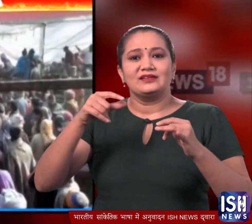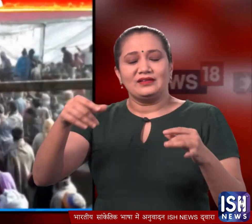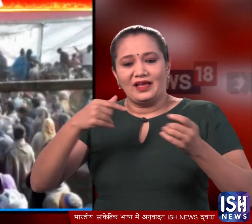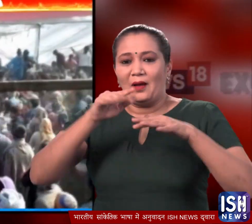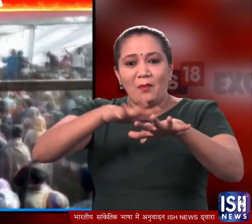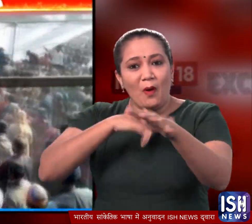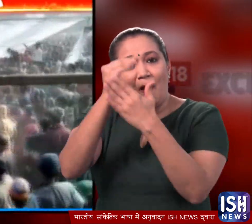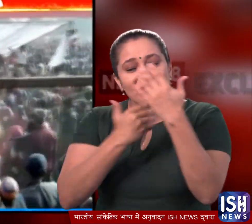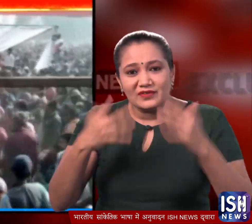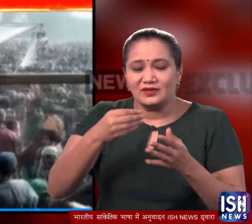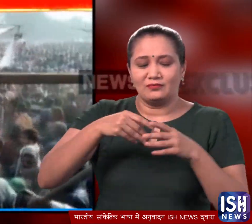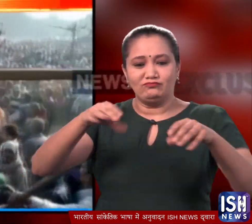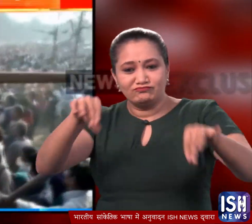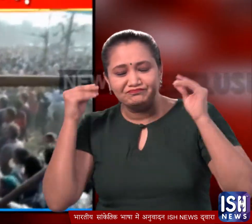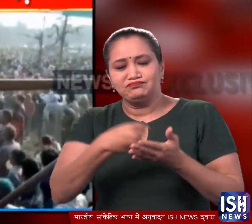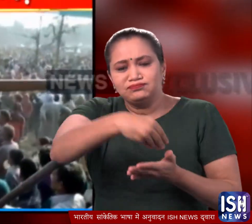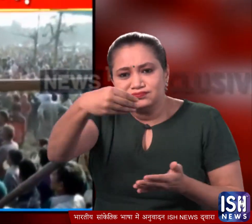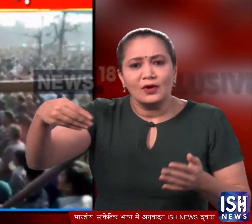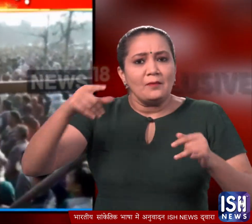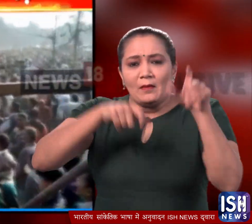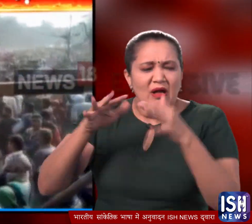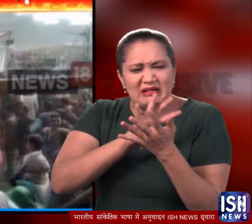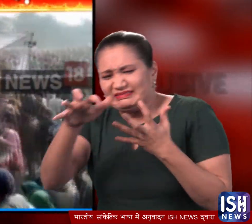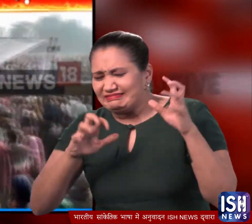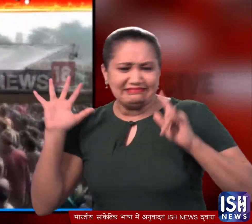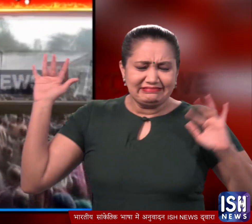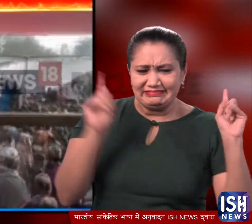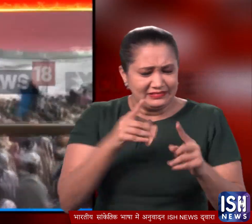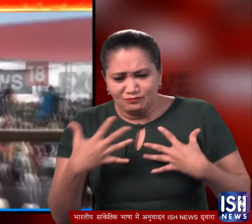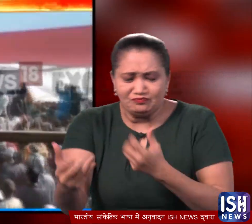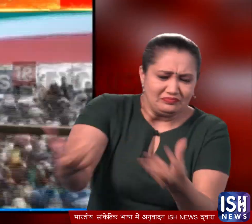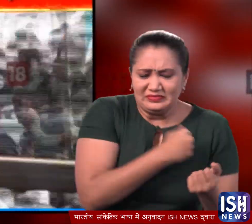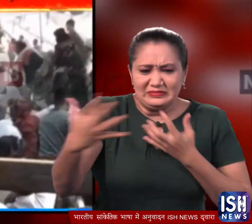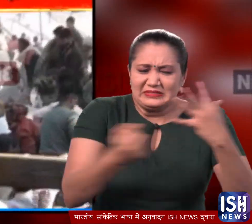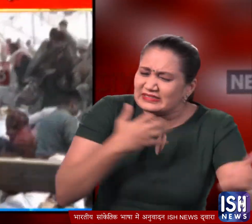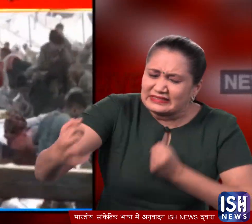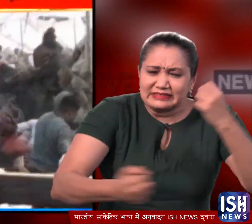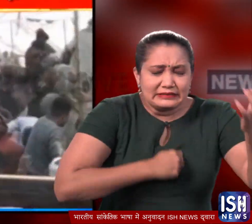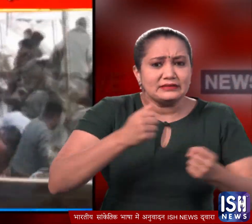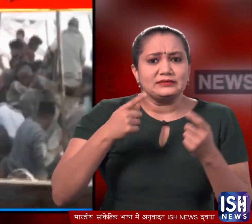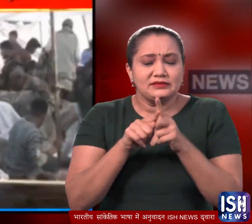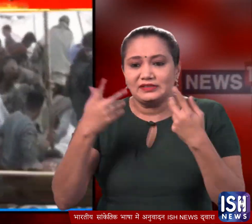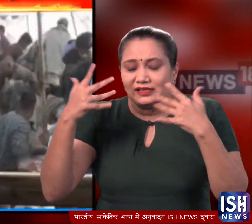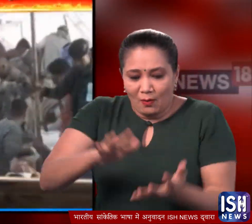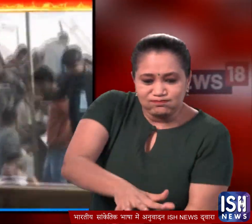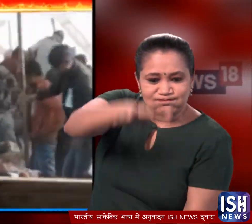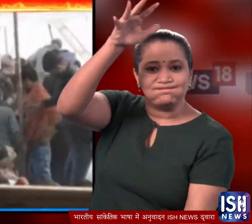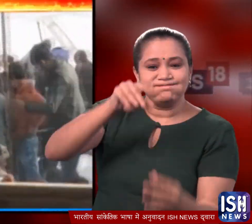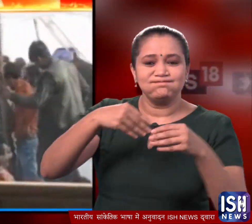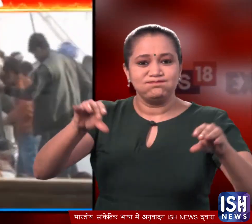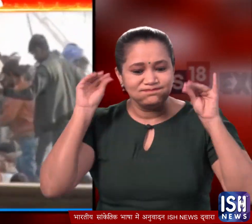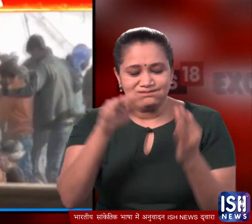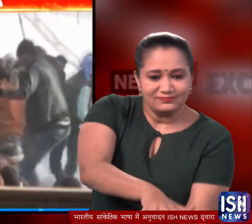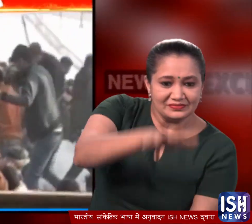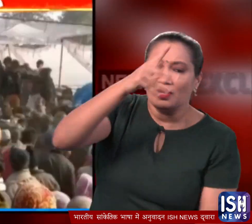का कार्यक्रम शुरू हुआ, वहां मौजूद भीड़ बेकाबू हो गई। लोगों में कंबल लूटने की होड़ मच गई। जिस जगह पर कंबल रखे गए थे वहां तो लोगों ने